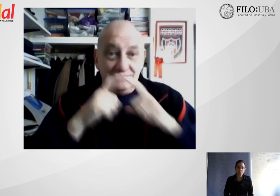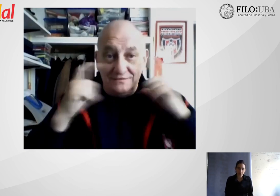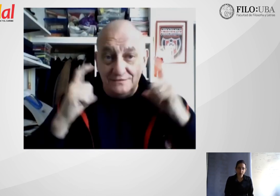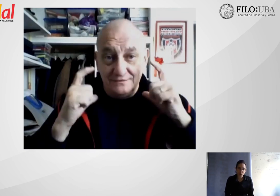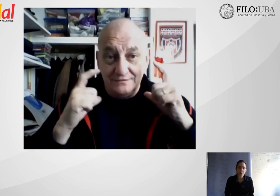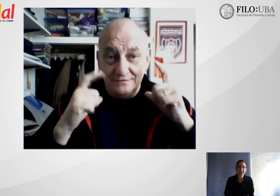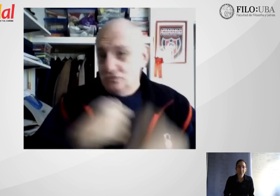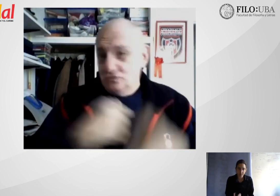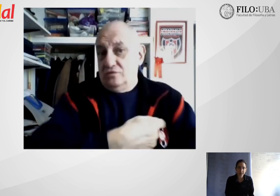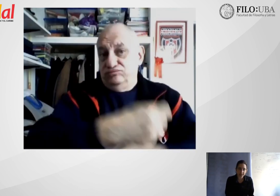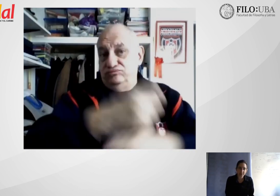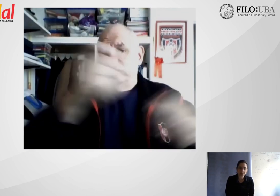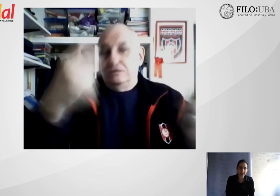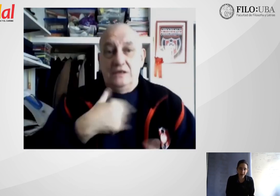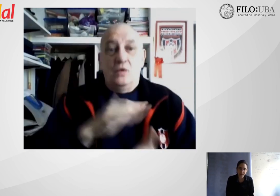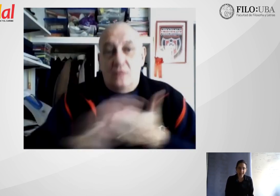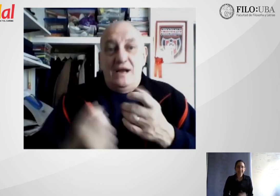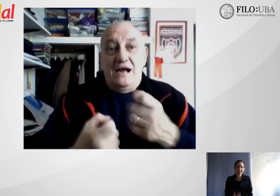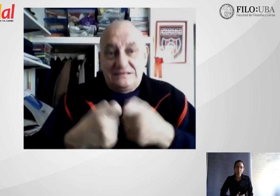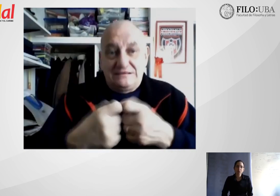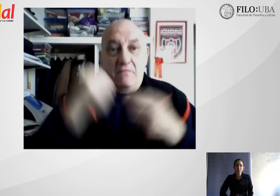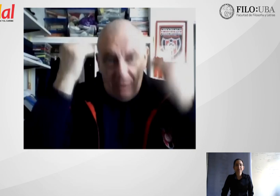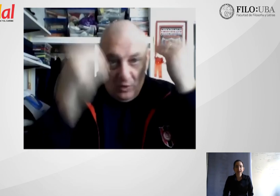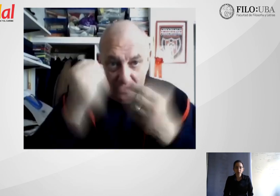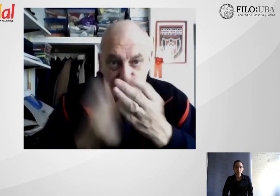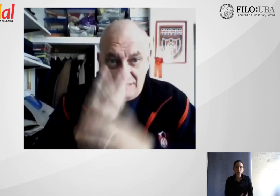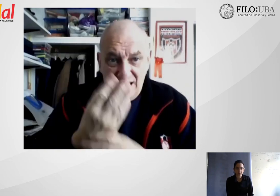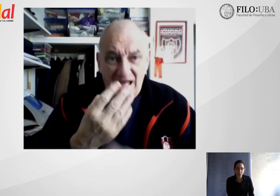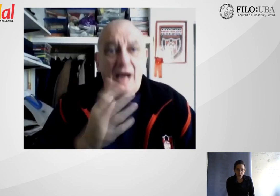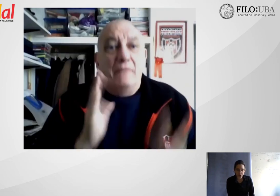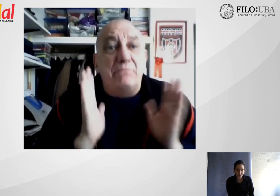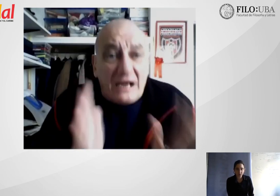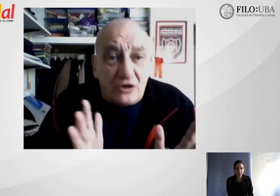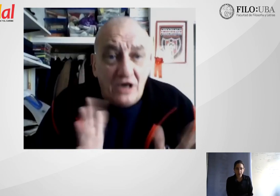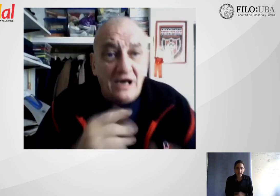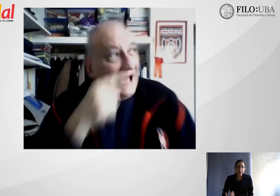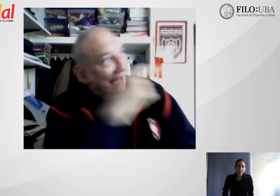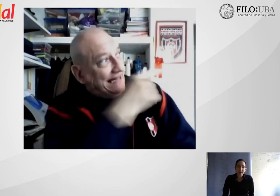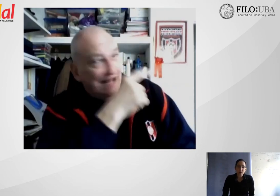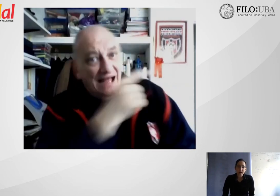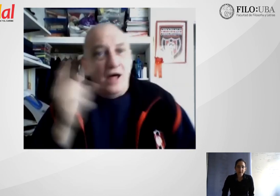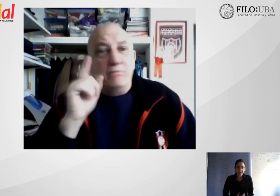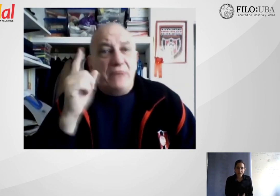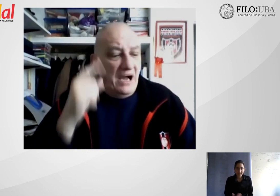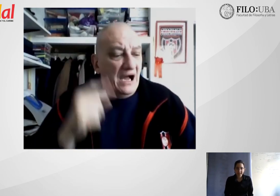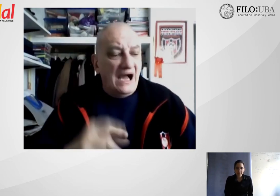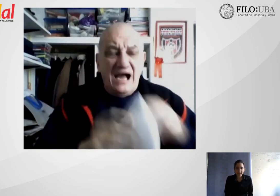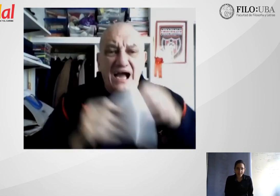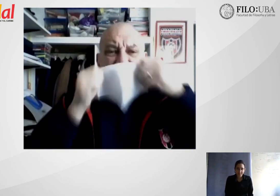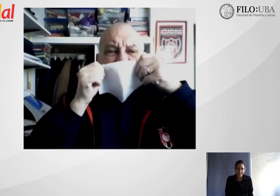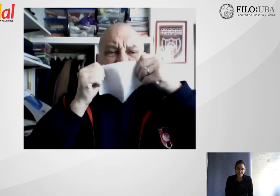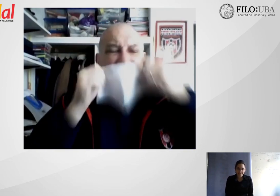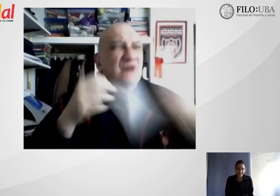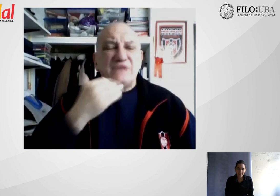nosotros como asociación, como ASAM, también le dimos el aval y estamos fomentando su distribución. Pero bueno, ¿qué